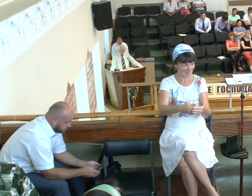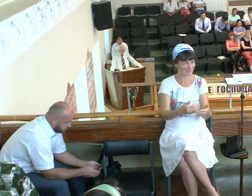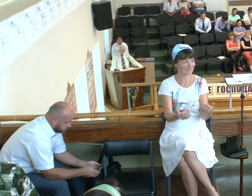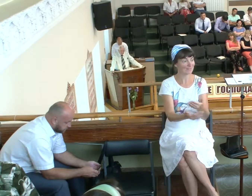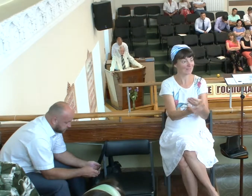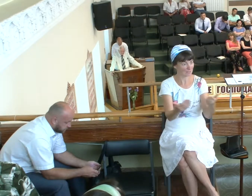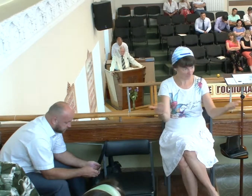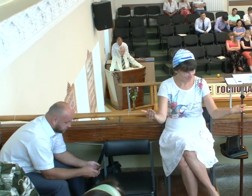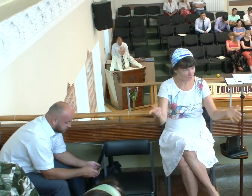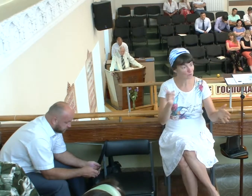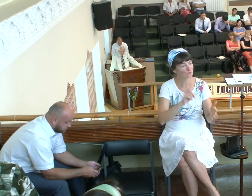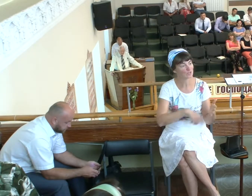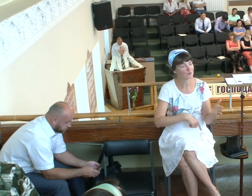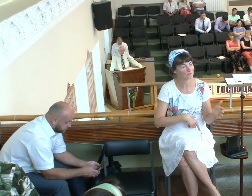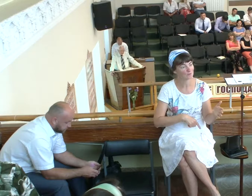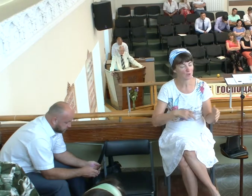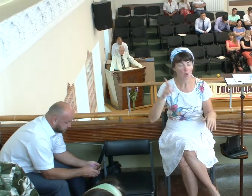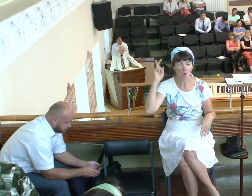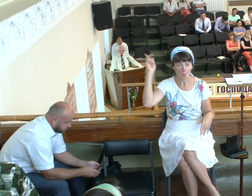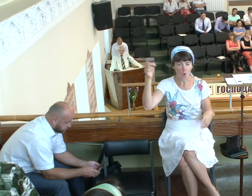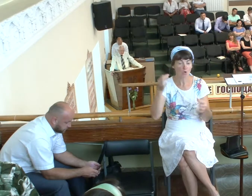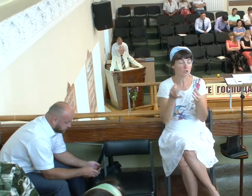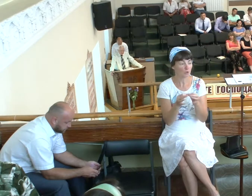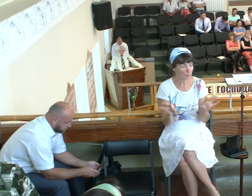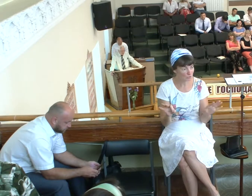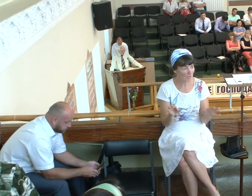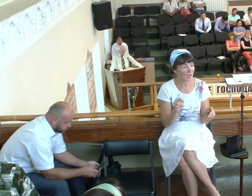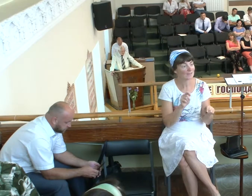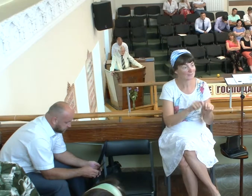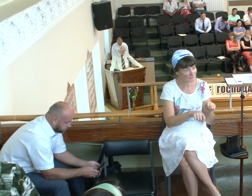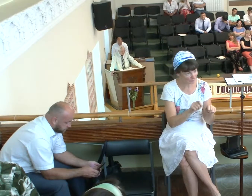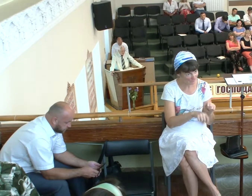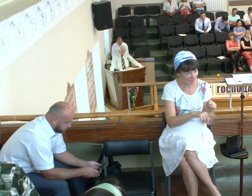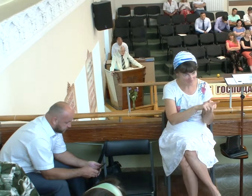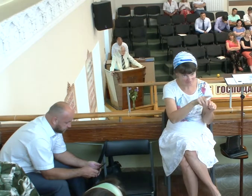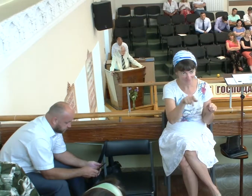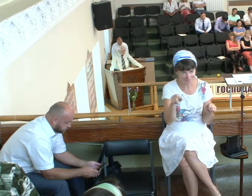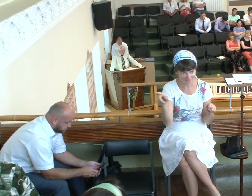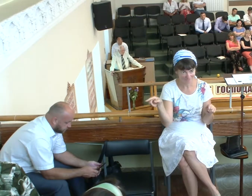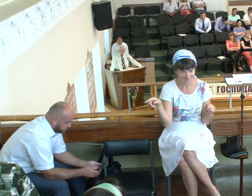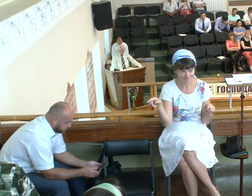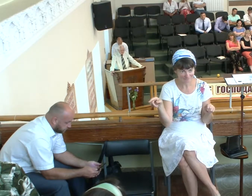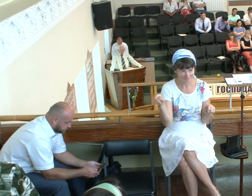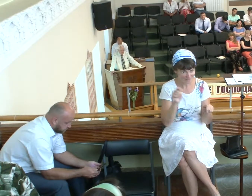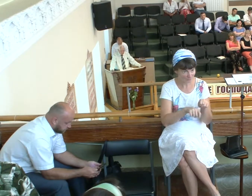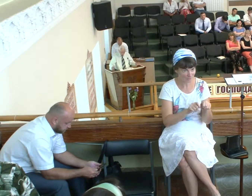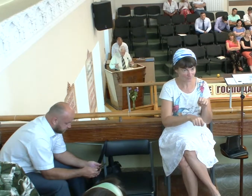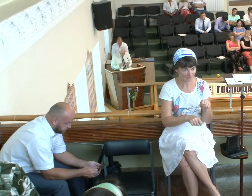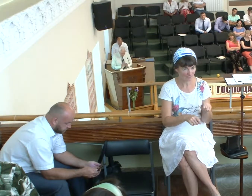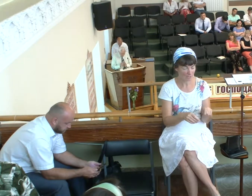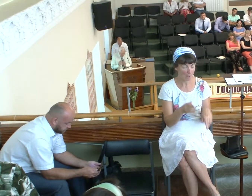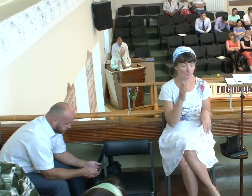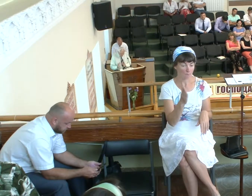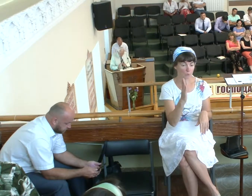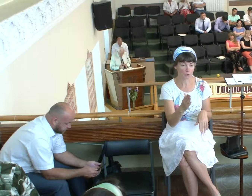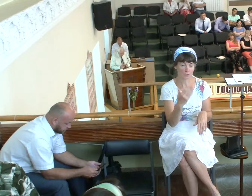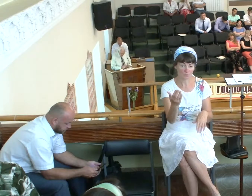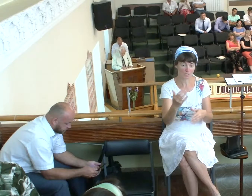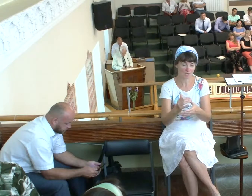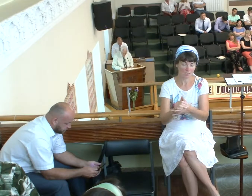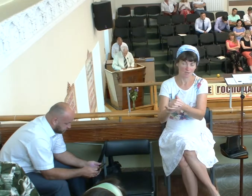испытывает нашу веру. Бог допускает испытания в нашем жизни, чтобы испытать, будем ли мы держаться, будем ли мы в